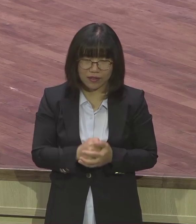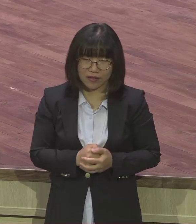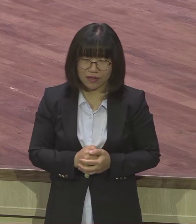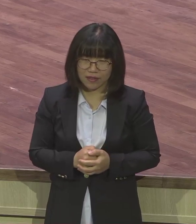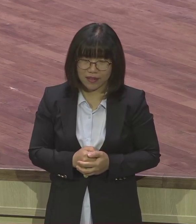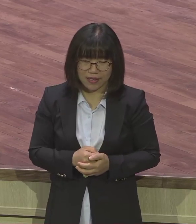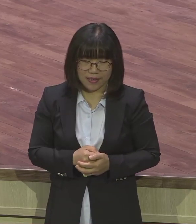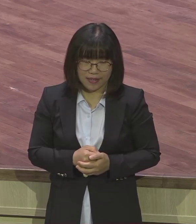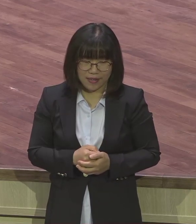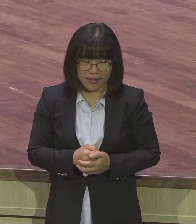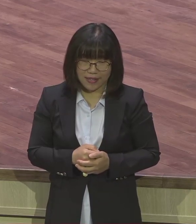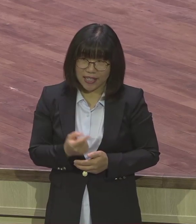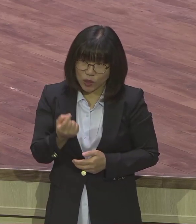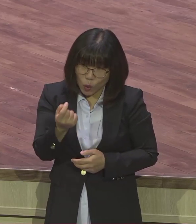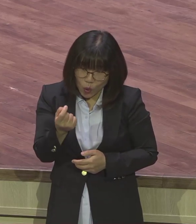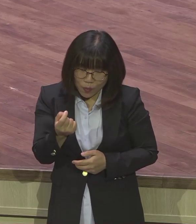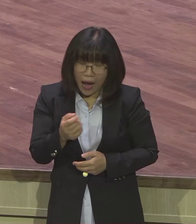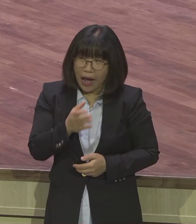흔쾌히 성낙을 합니다.